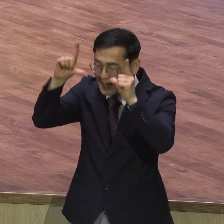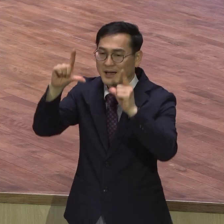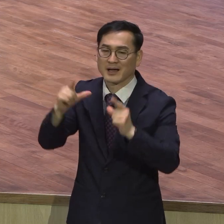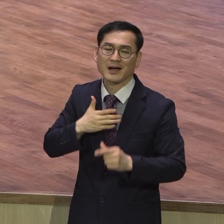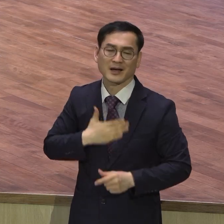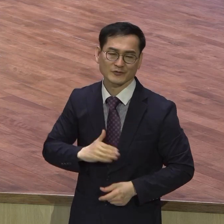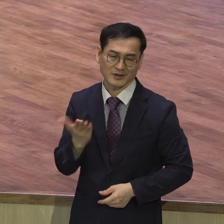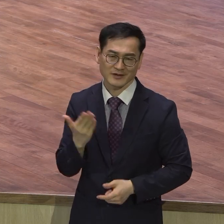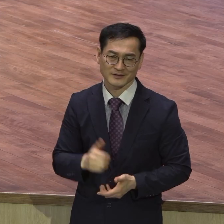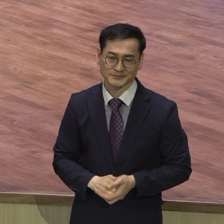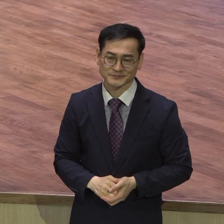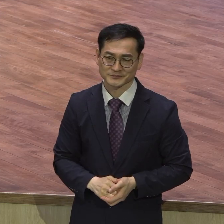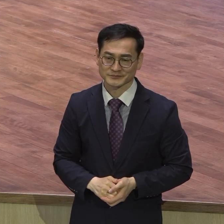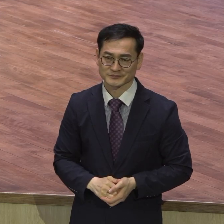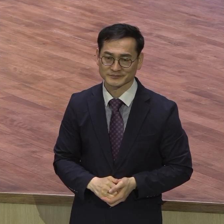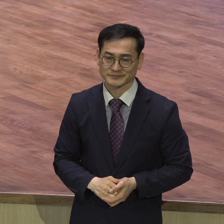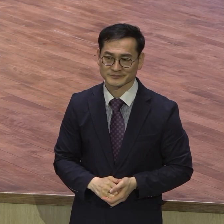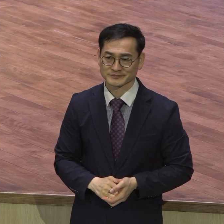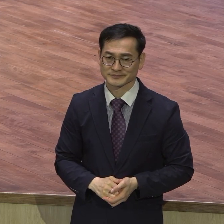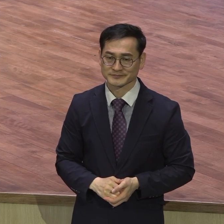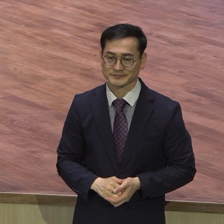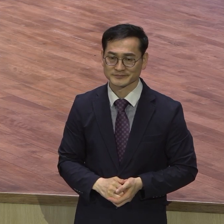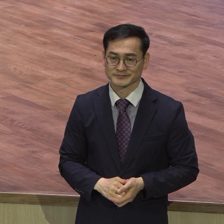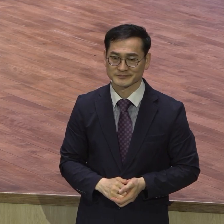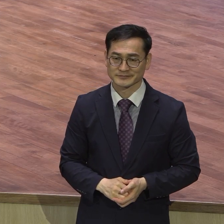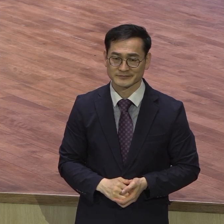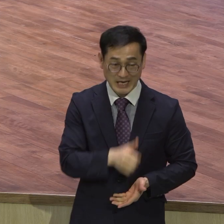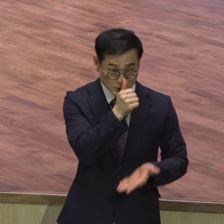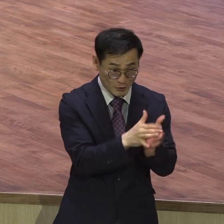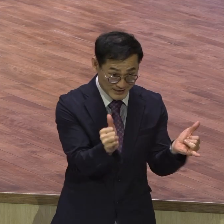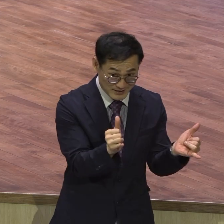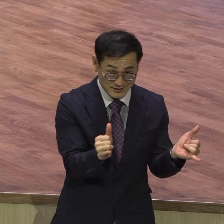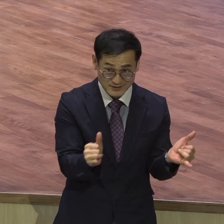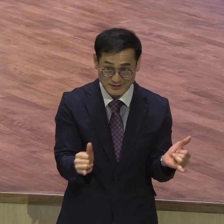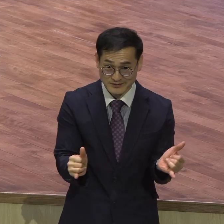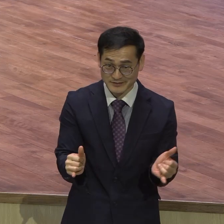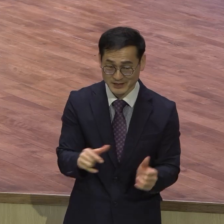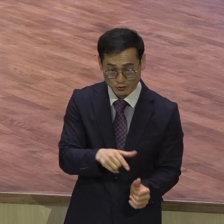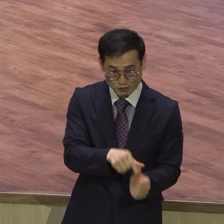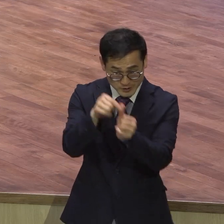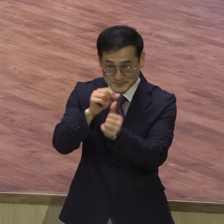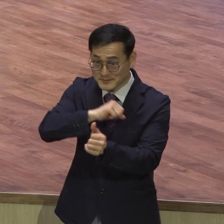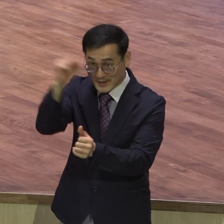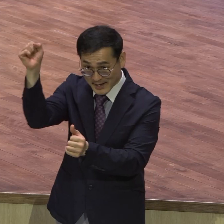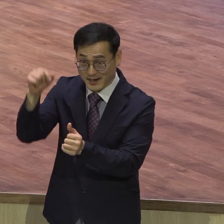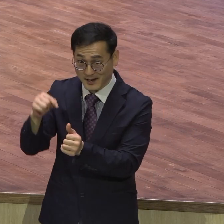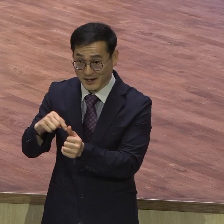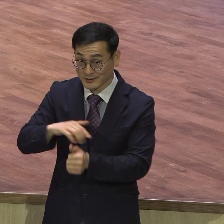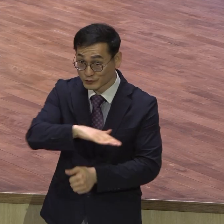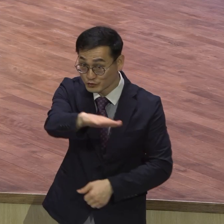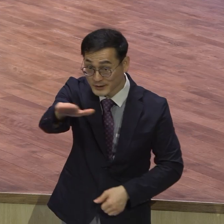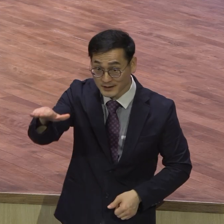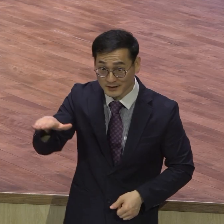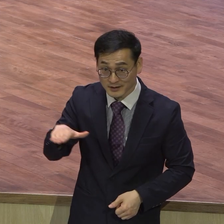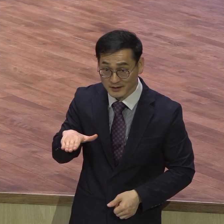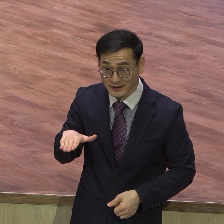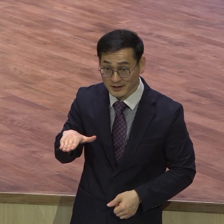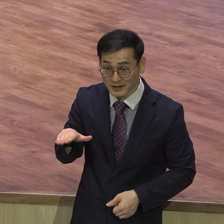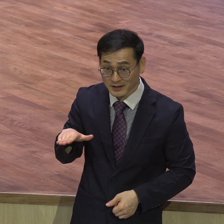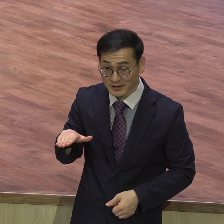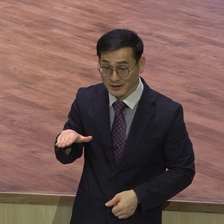신분을 변화시켜 주신 본질적 이유는 이렇게 우리를 통해서 예수 그리스도의 그리스도의